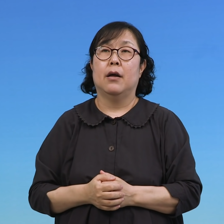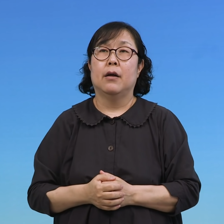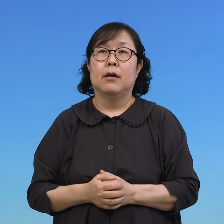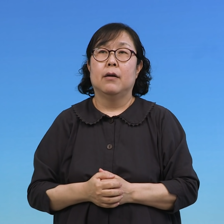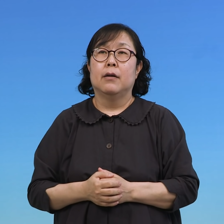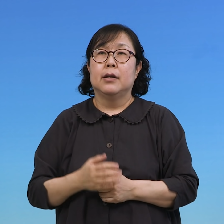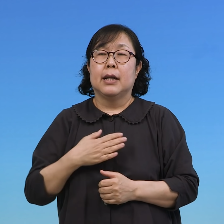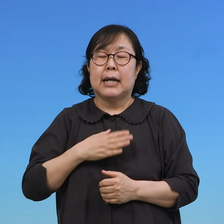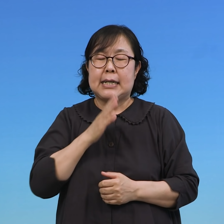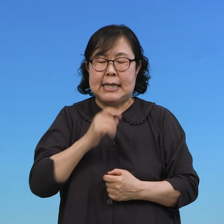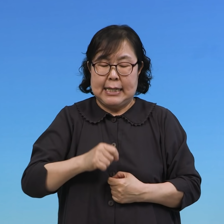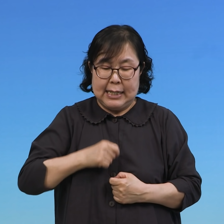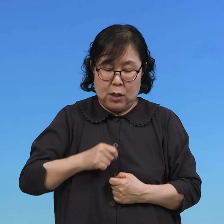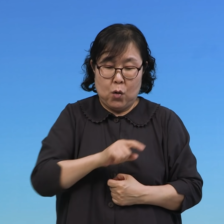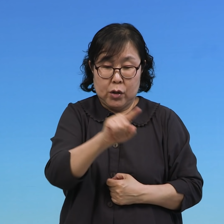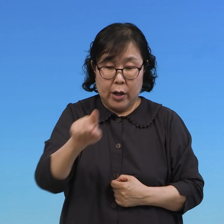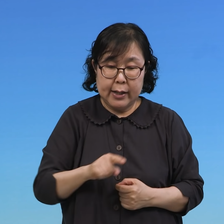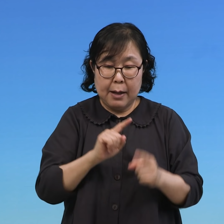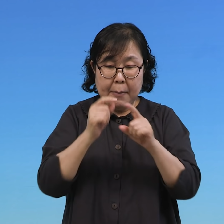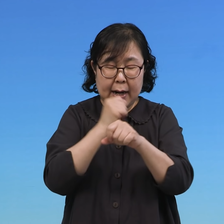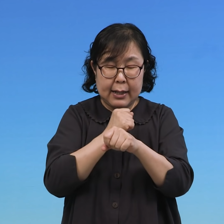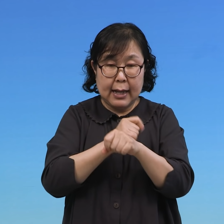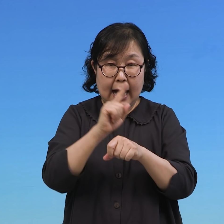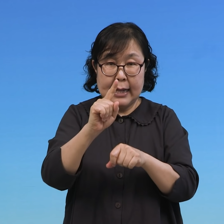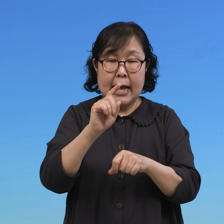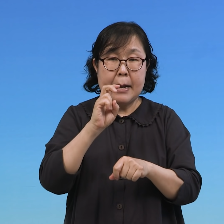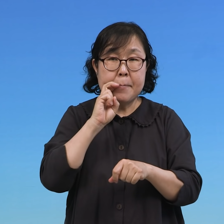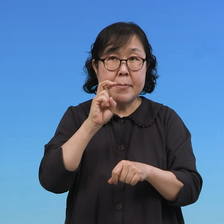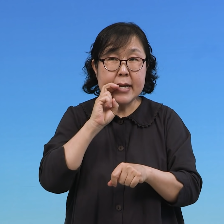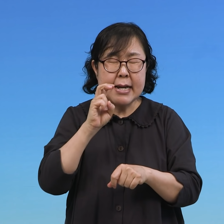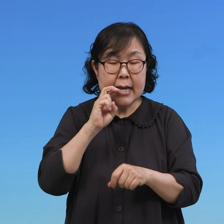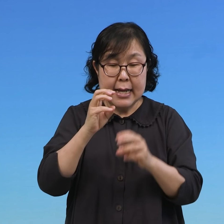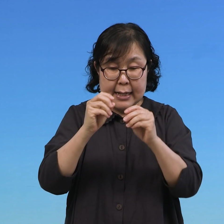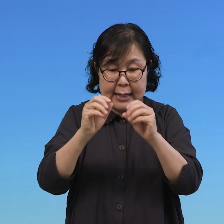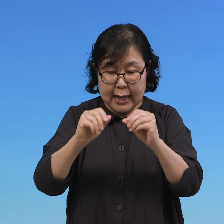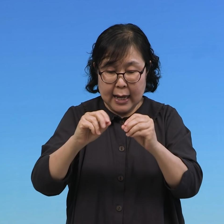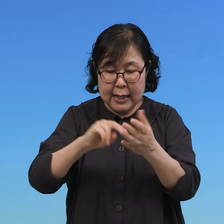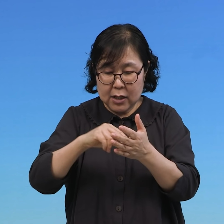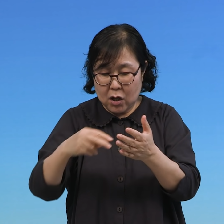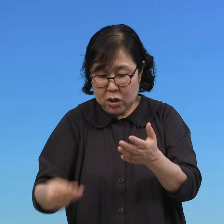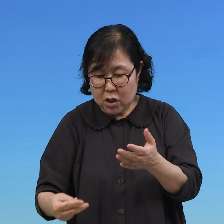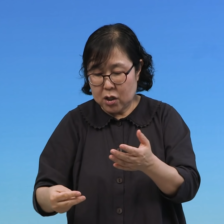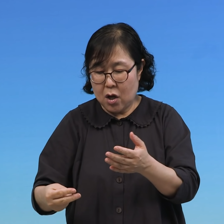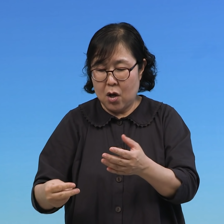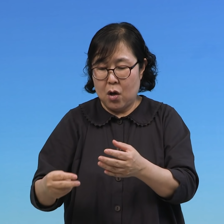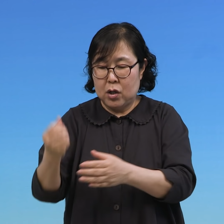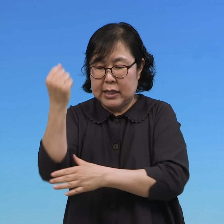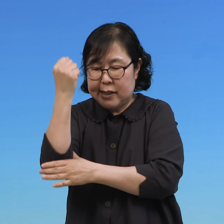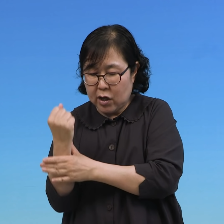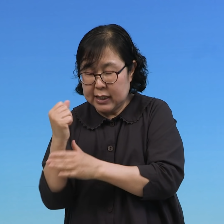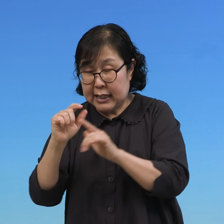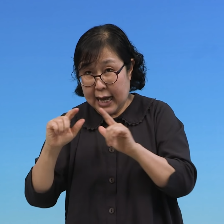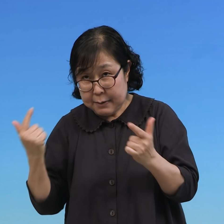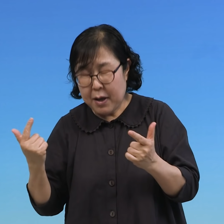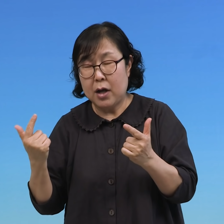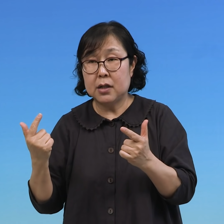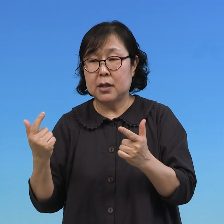24절입니다 내가 진실로 진실로 너희에게 이르노니 한 알의 밀이 땅에 떨어져 죽지 아니하면 한 알 그대로